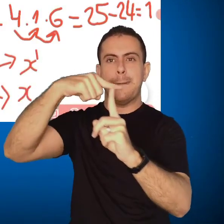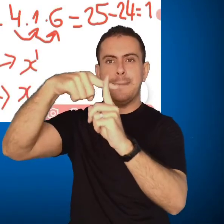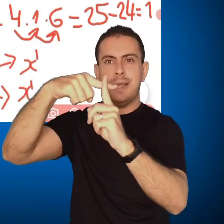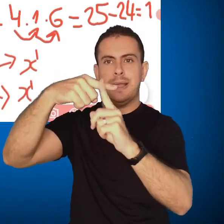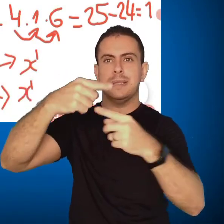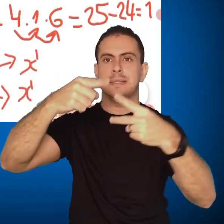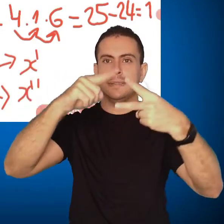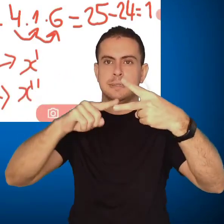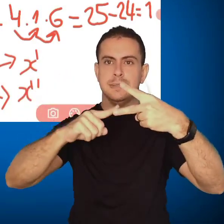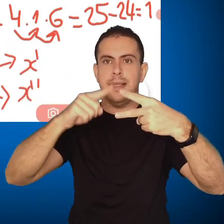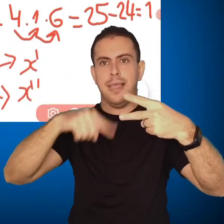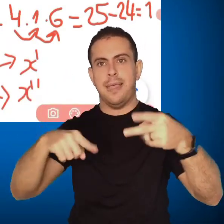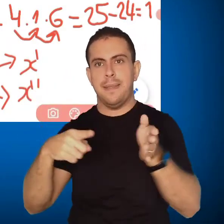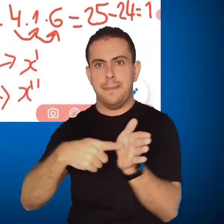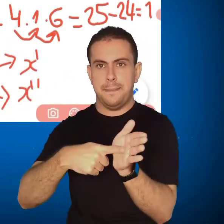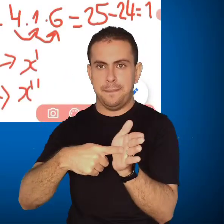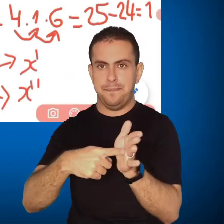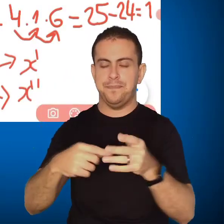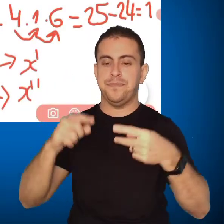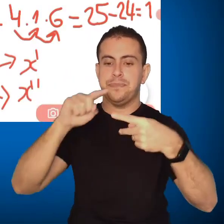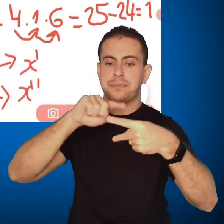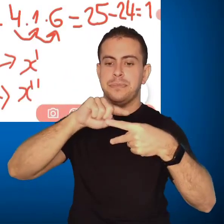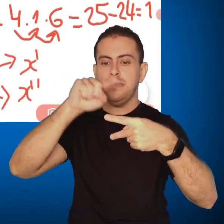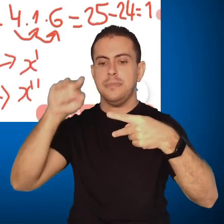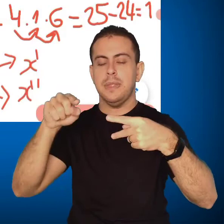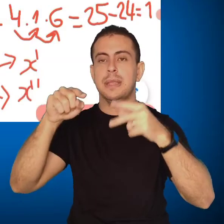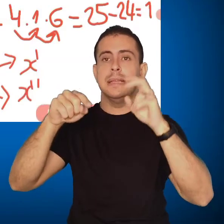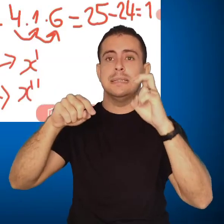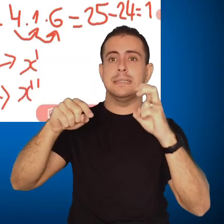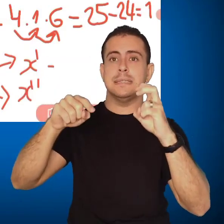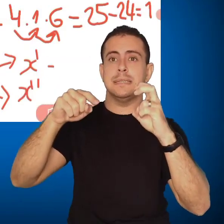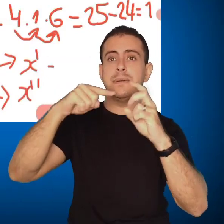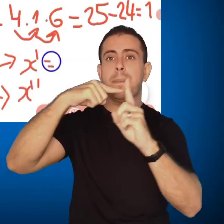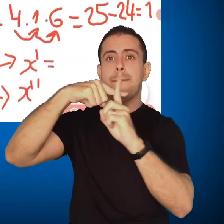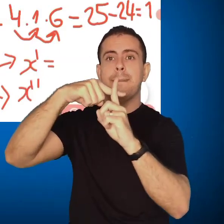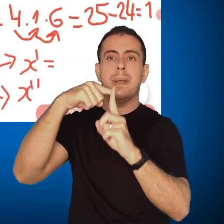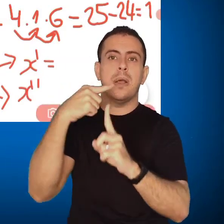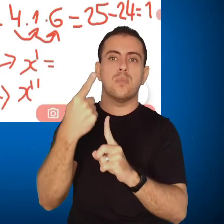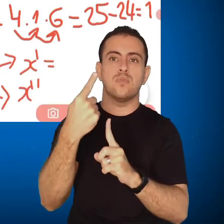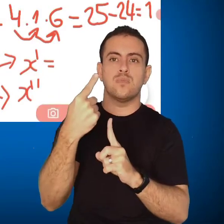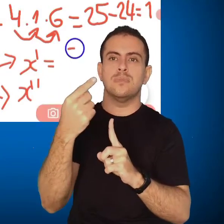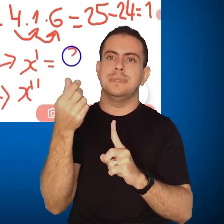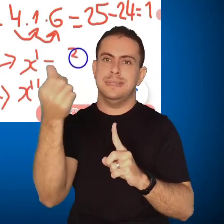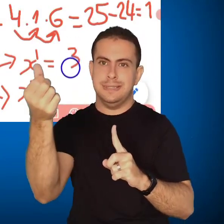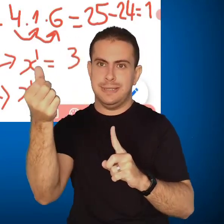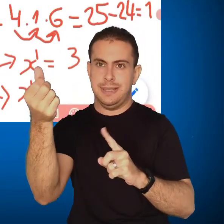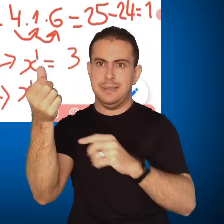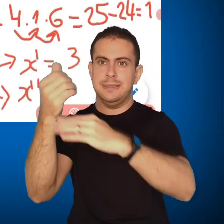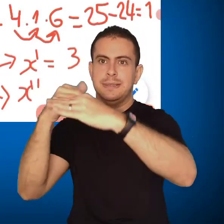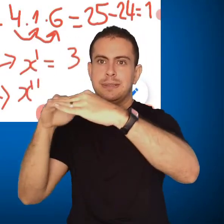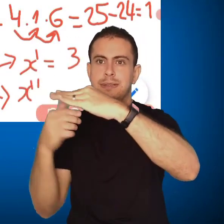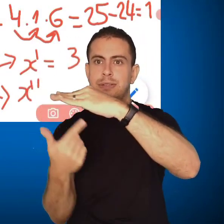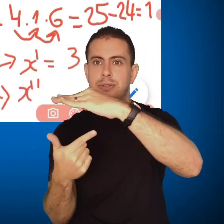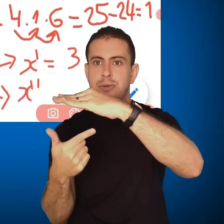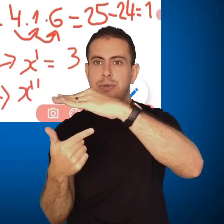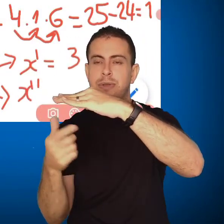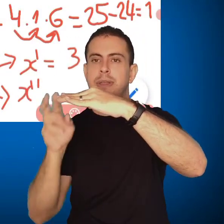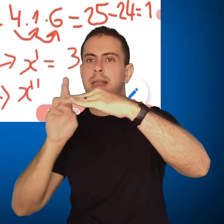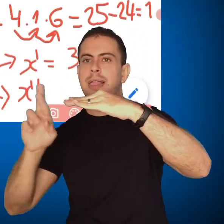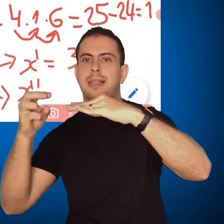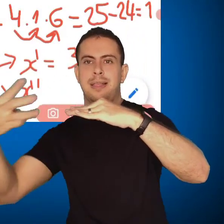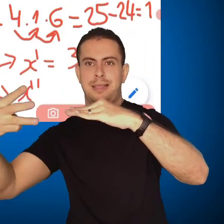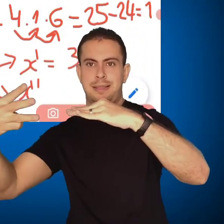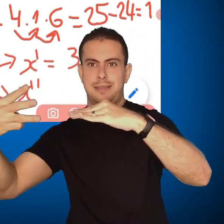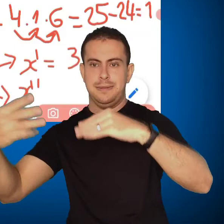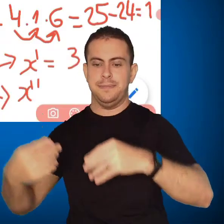de menos. Pegando aqui com o sinal de mais, galera, 5 mais 1 é 6, divide pelo 2 lá de baixo, que é 3. Pegando